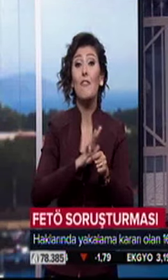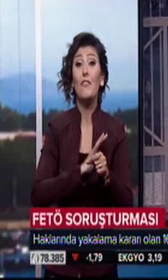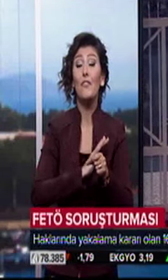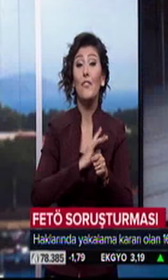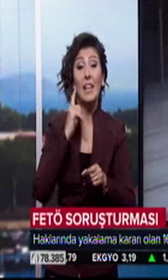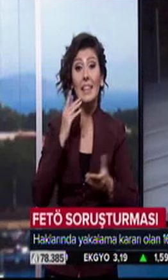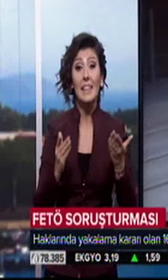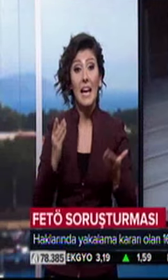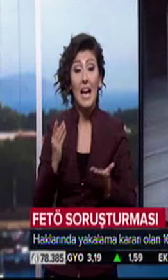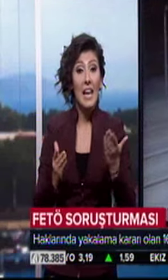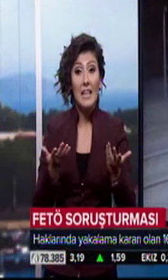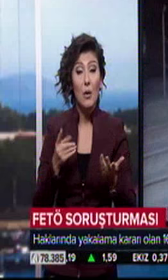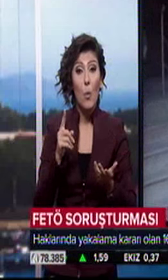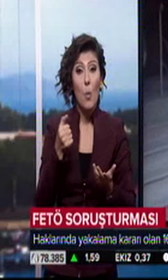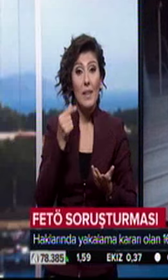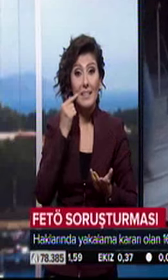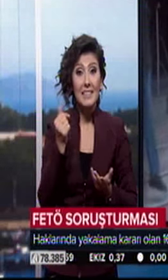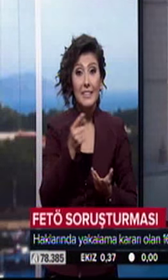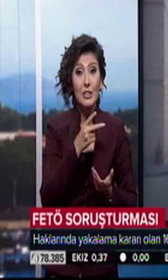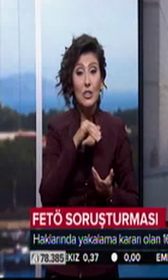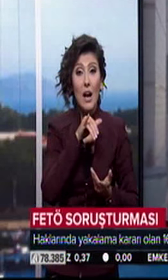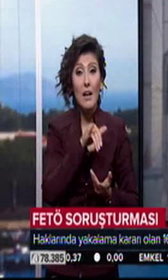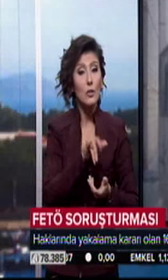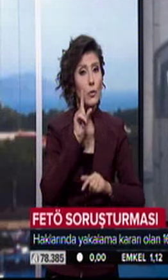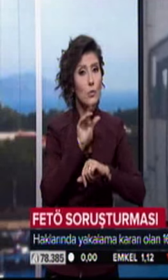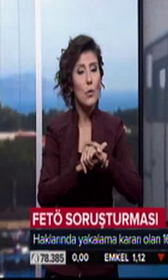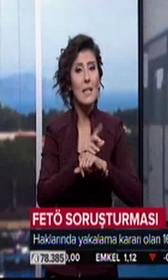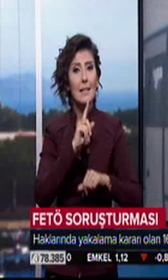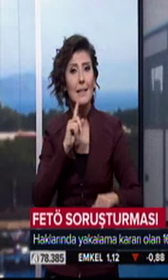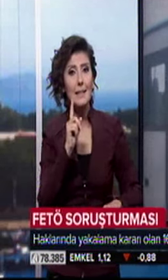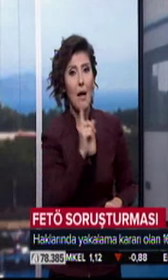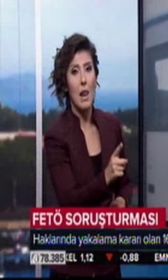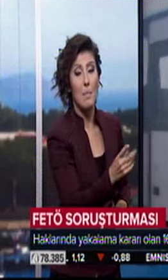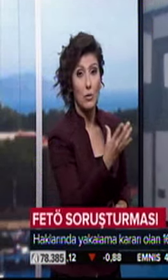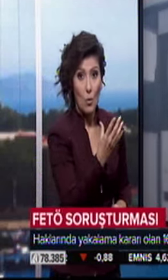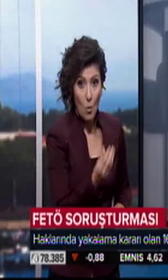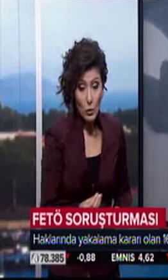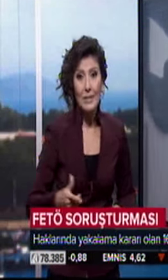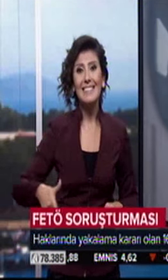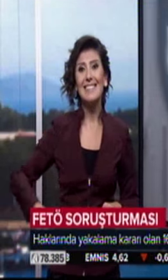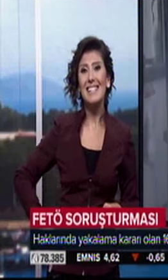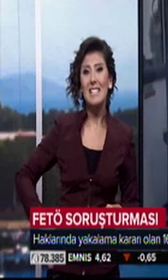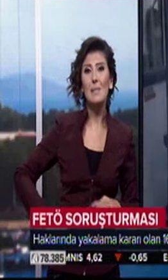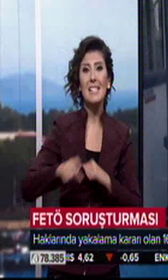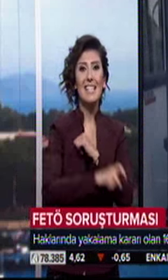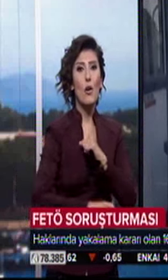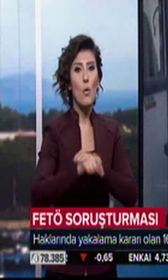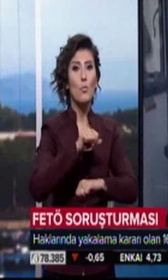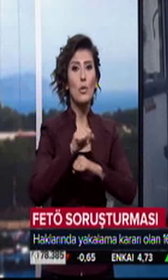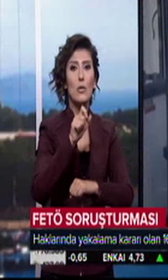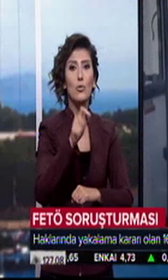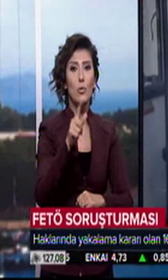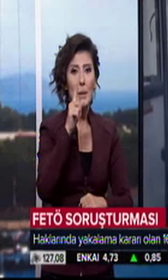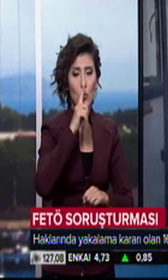yer aldıkları değerlendirilen 16 kişi hakkında gözaltı talimatı vermesi üzerine İzmir Terörle Mücadele